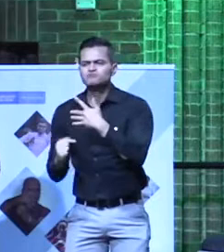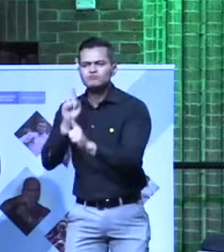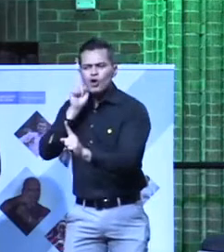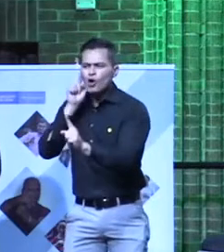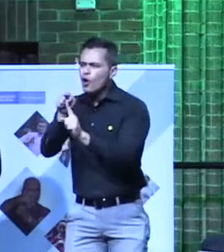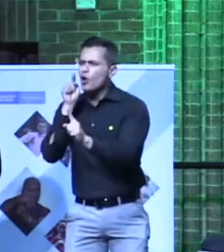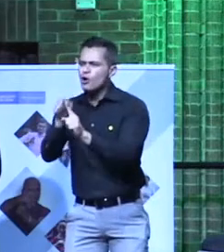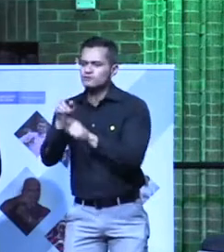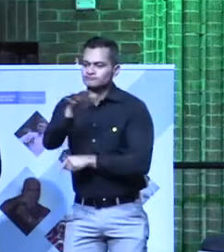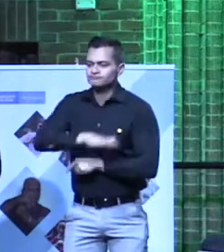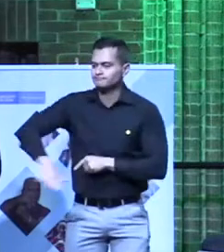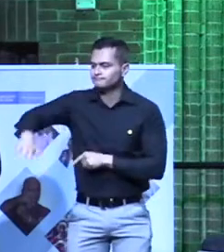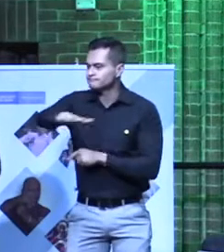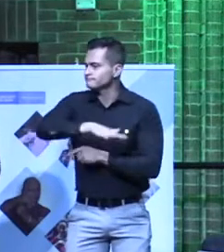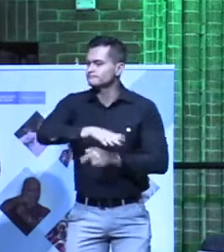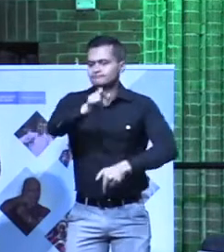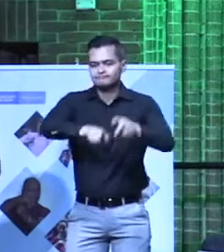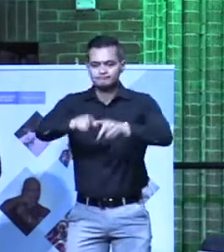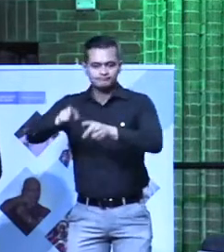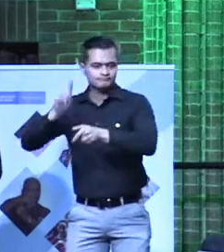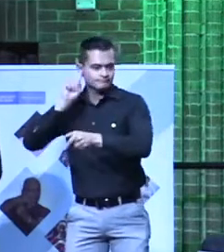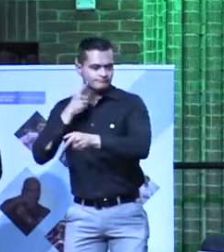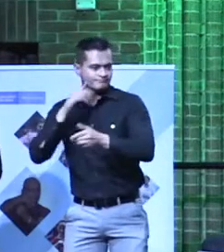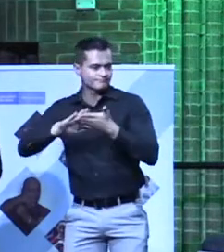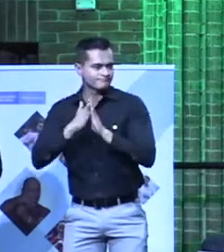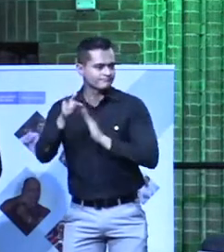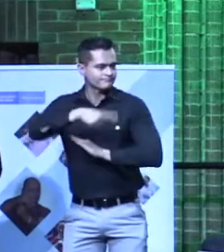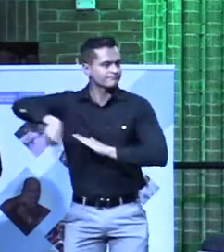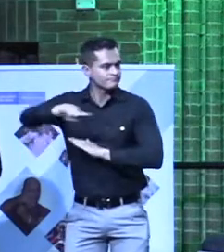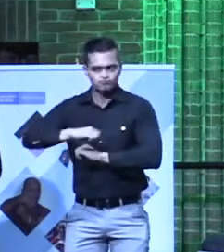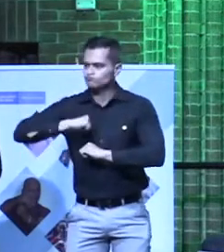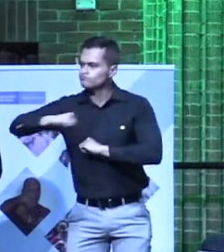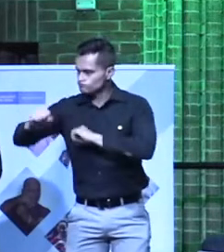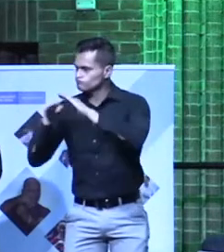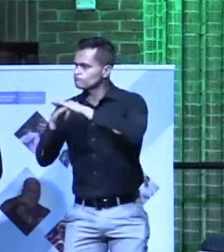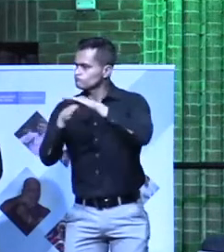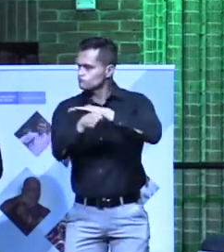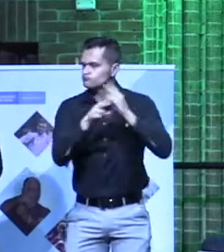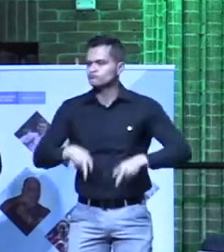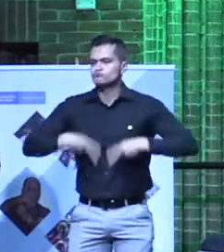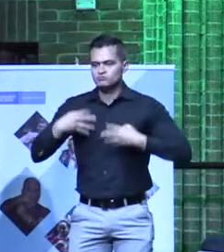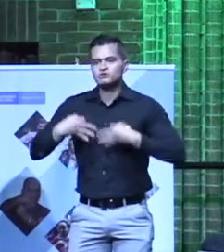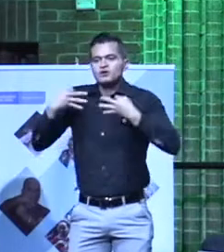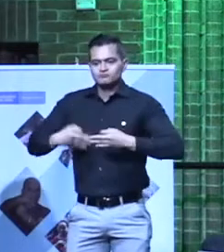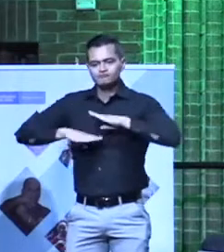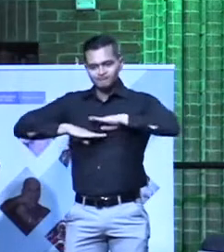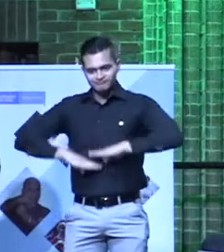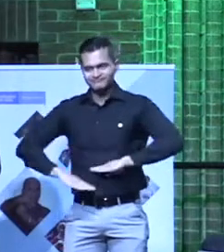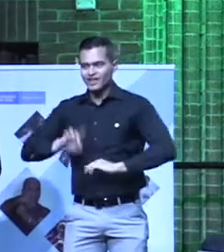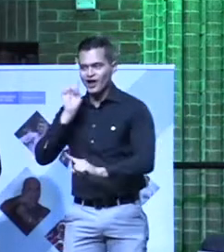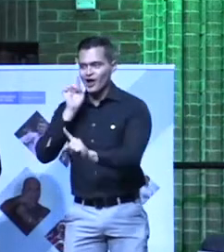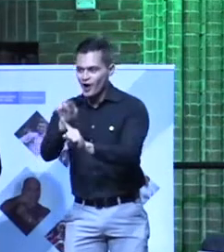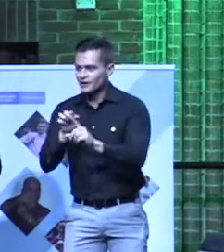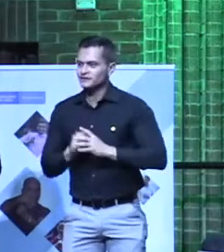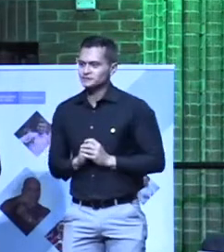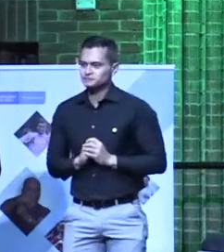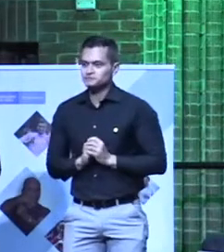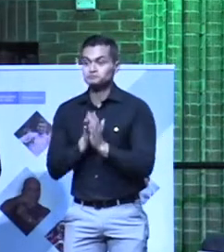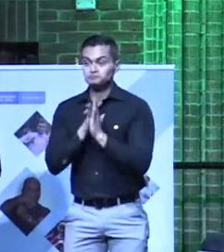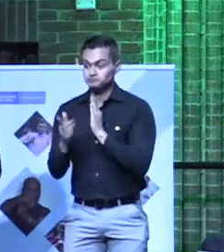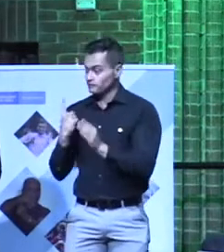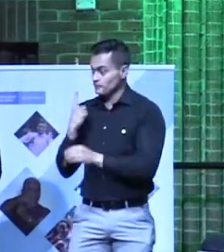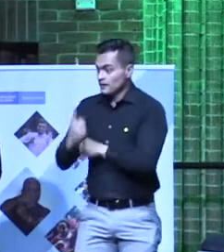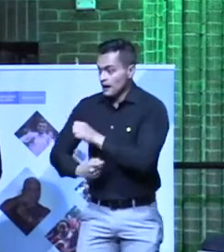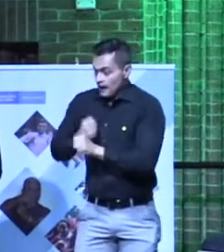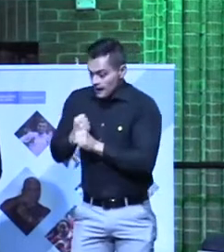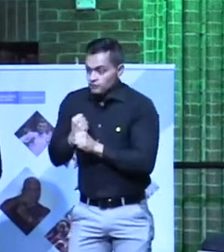digna y el acceso a los derechos y una educación de calidad para las personas sordas. Este año llegamos a los territorios, a territorios que no